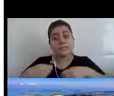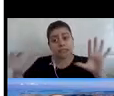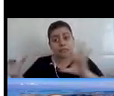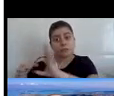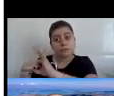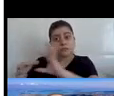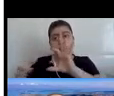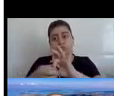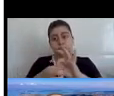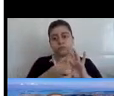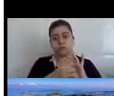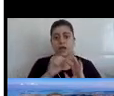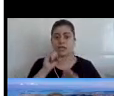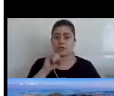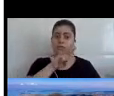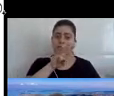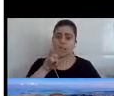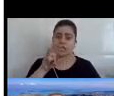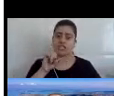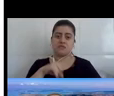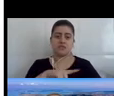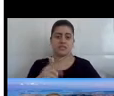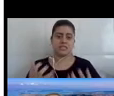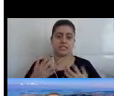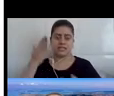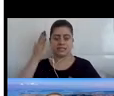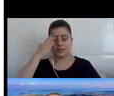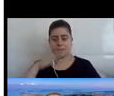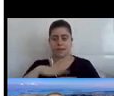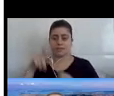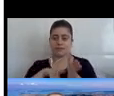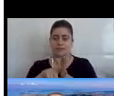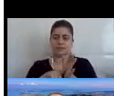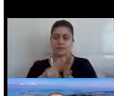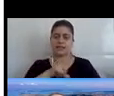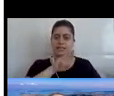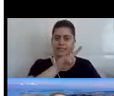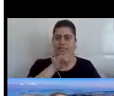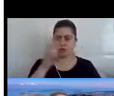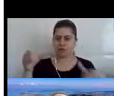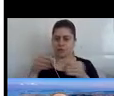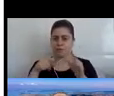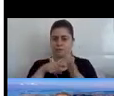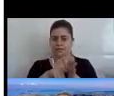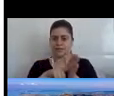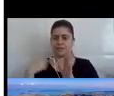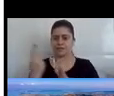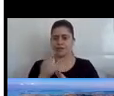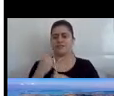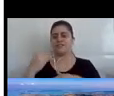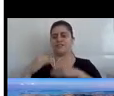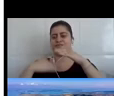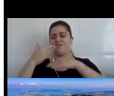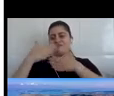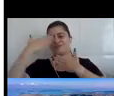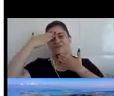só os sites, quem quiser saber um pouco mais das nossas pesquisas, aqui estão os nossos sites, dos grupos de pesquisas que a gente desenvolve. Muito obrigada e desculpa aí